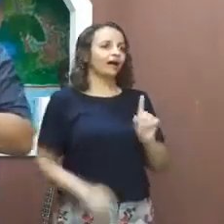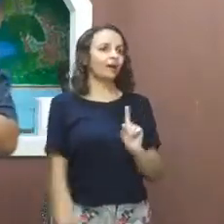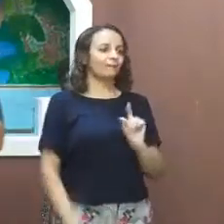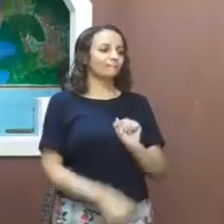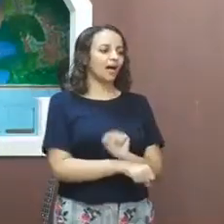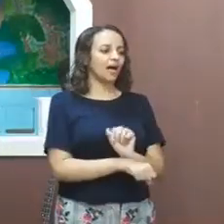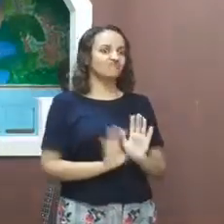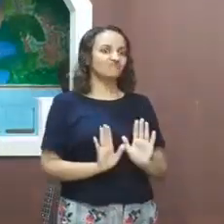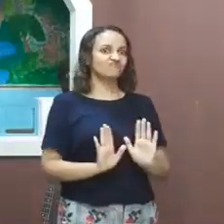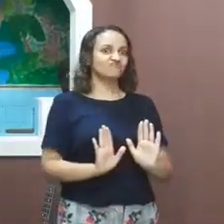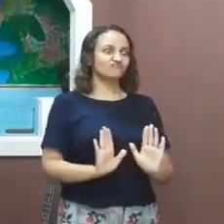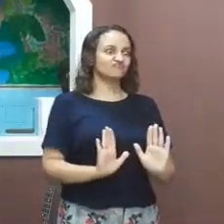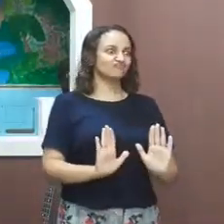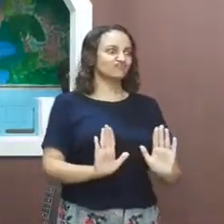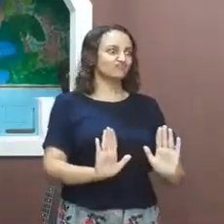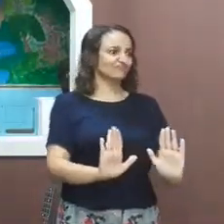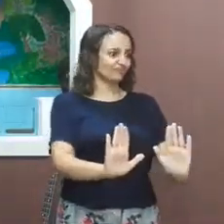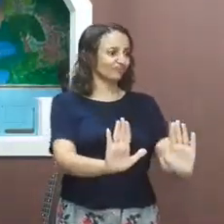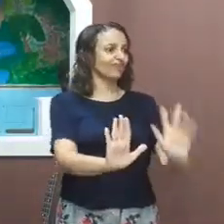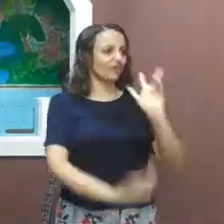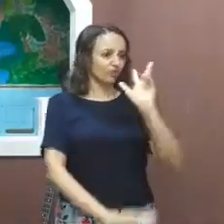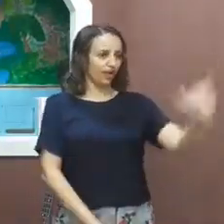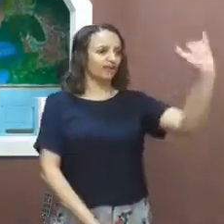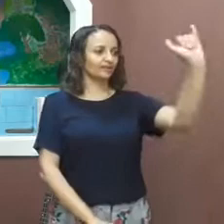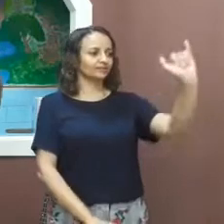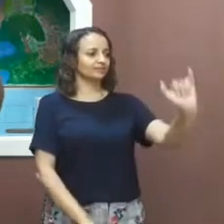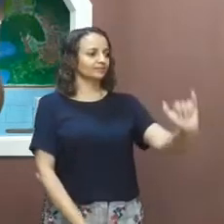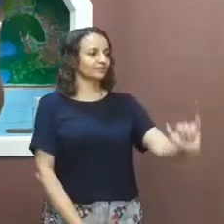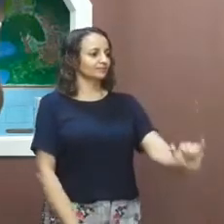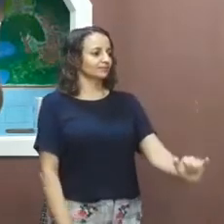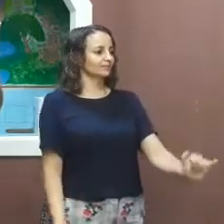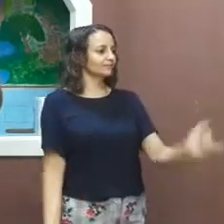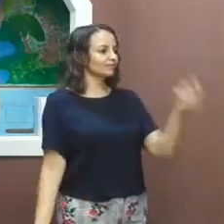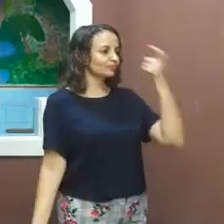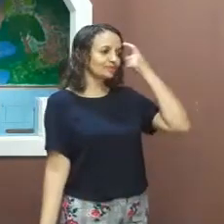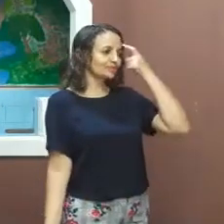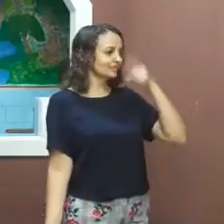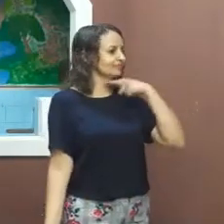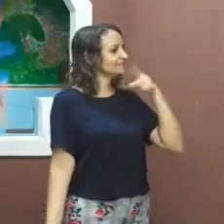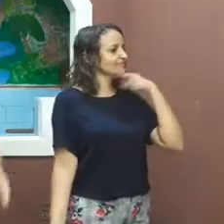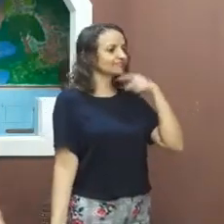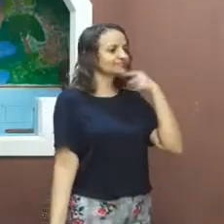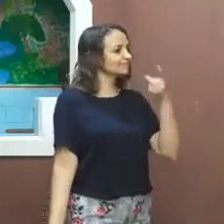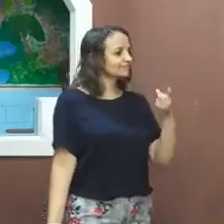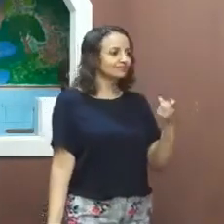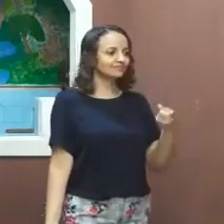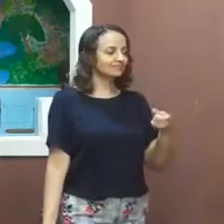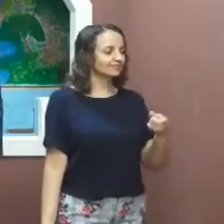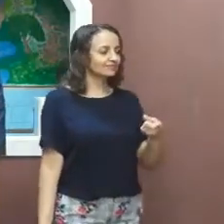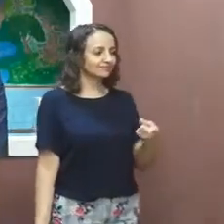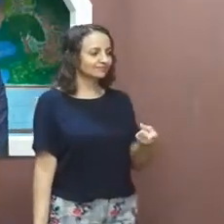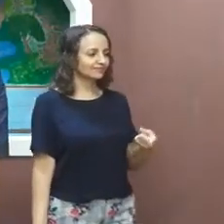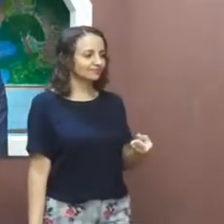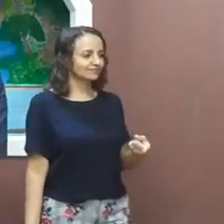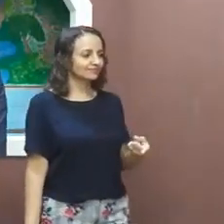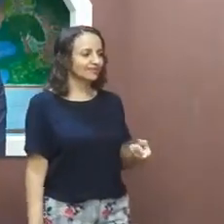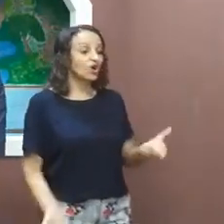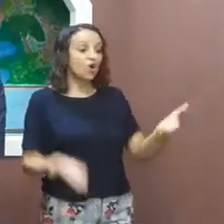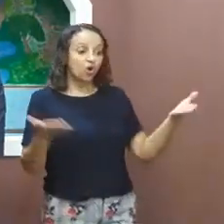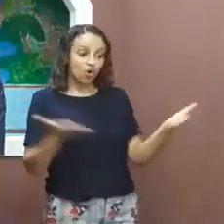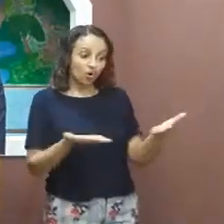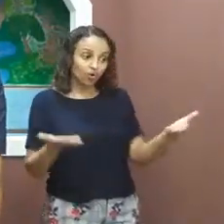irmão, tá? Porque você é levado, não dá tempo de pensar, porque está tudo muito rápido. E eu trago